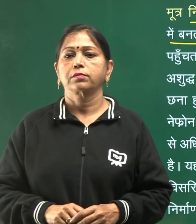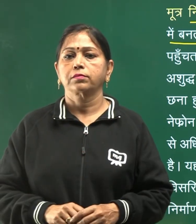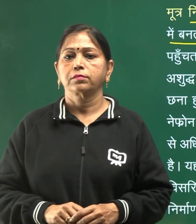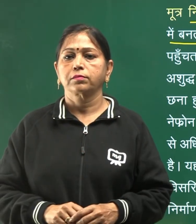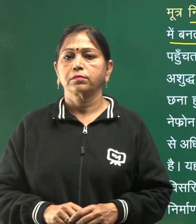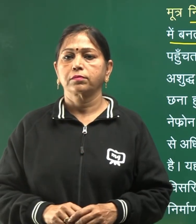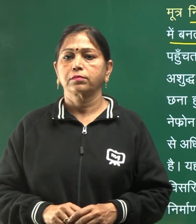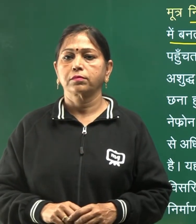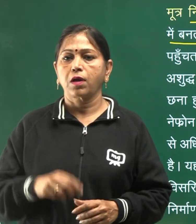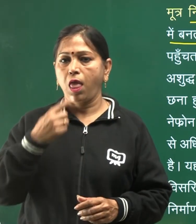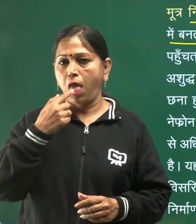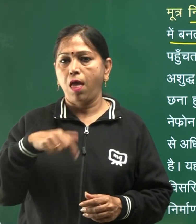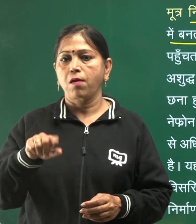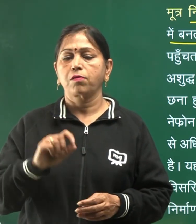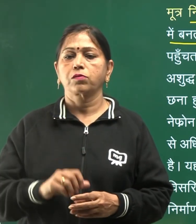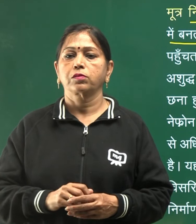रुधिर